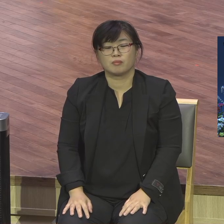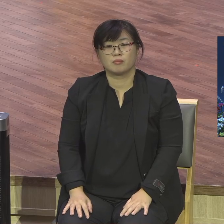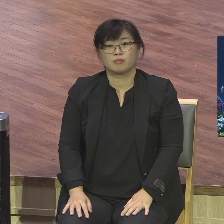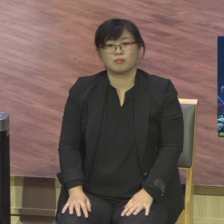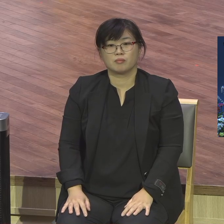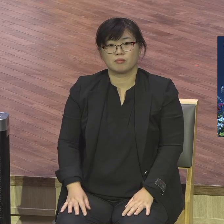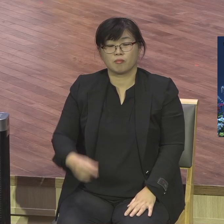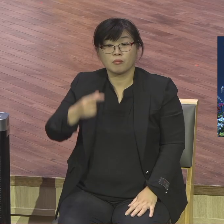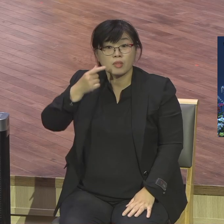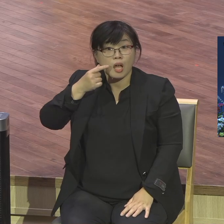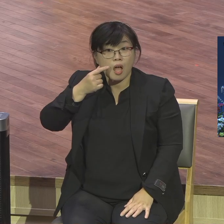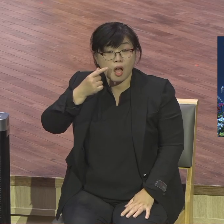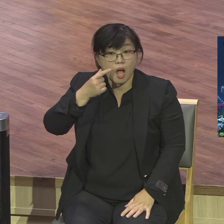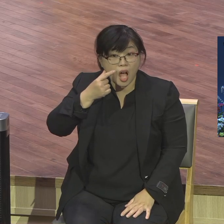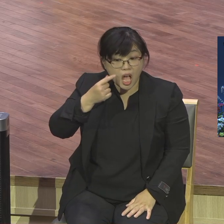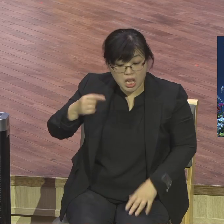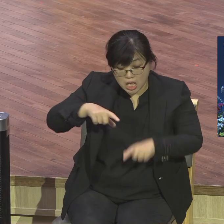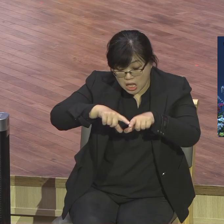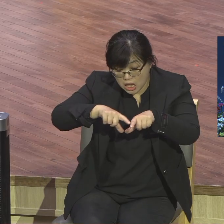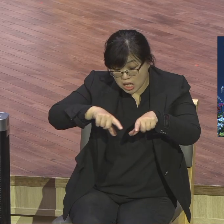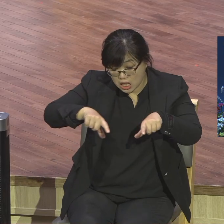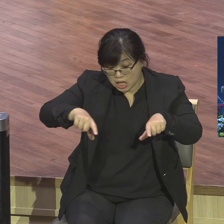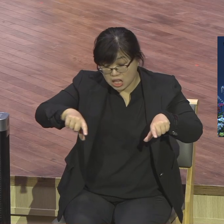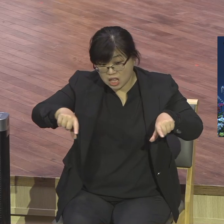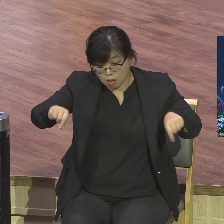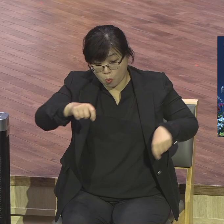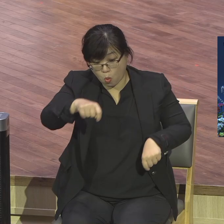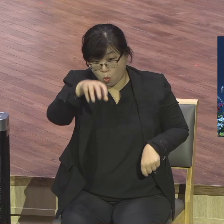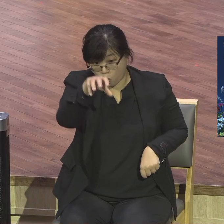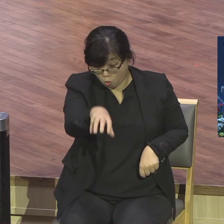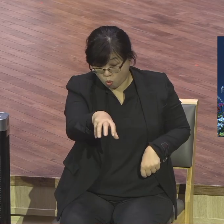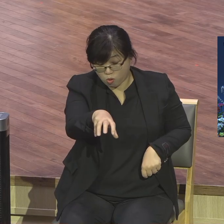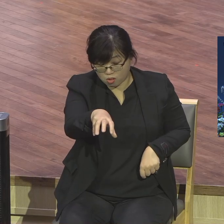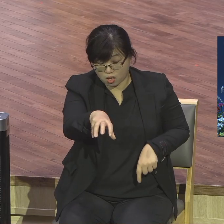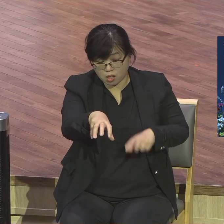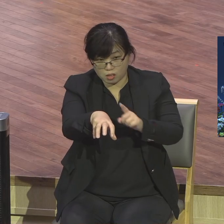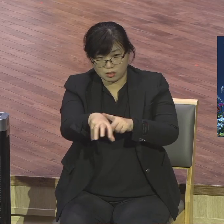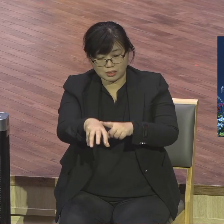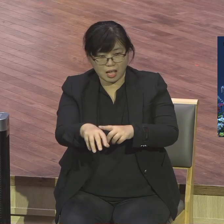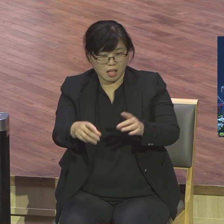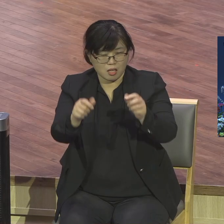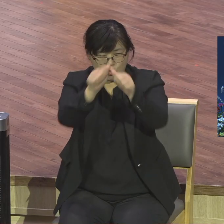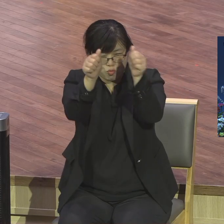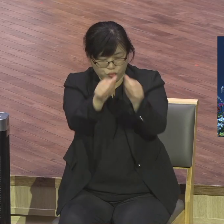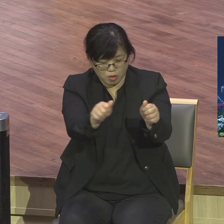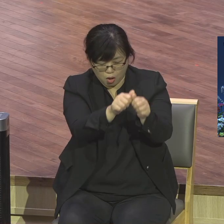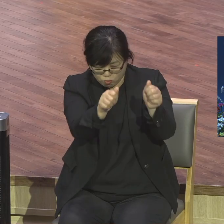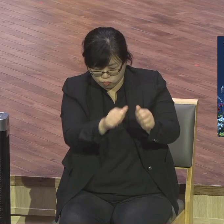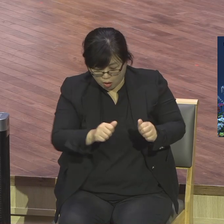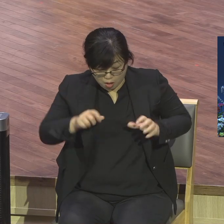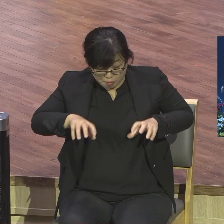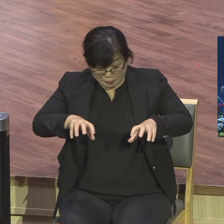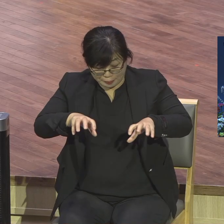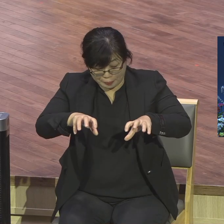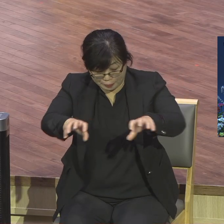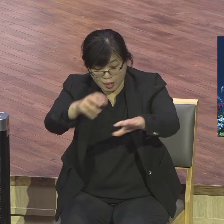말 들어보세요 한 집에 한 명이나 정신병자라는 게 아니에요 목사님 한 집에 두 명 이상입니다